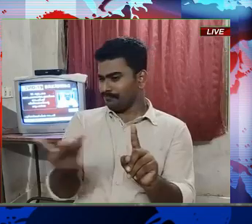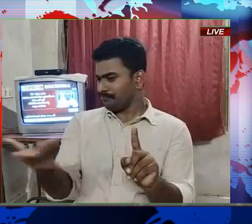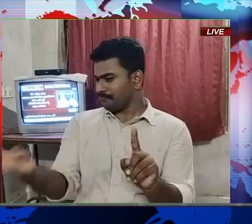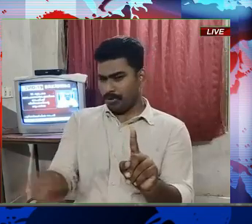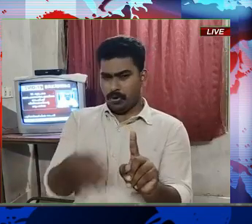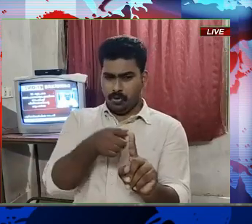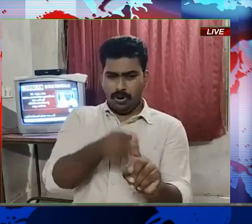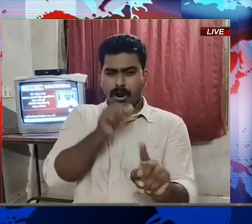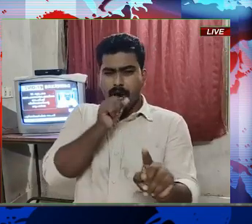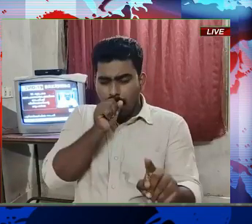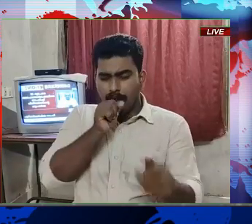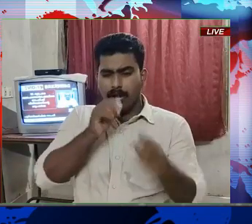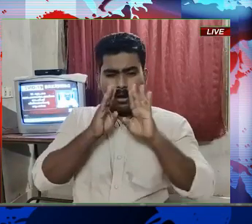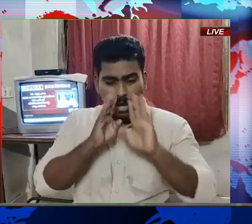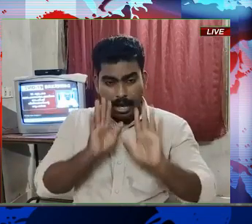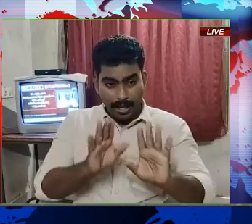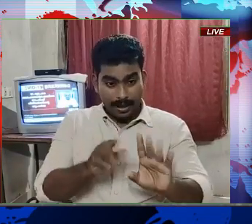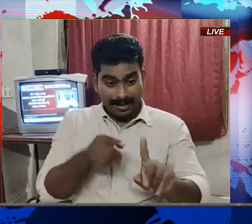ചരക്ക് വിമാനങ്ങൾ ഉപയോഗിച്ചാണ്